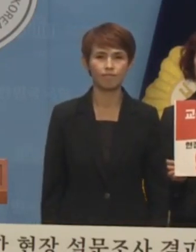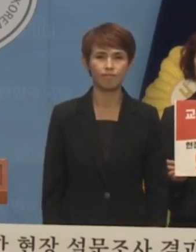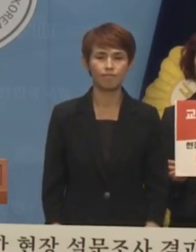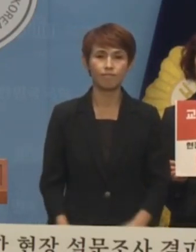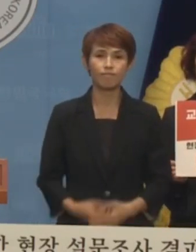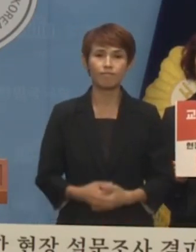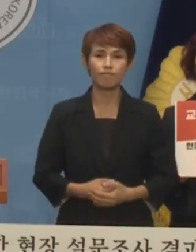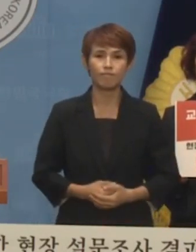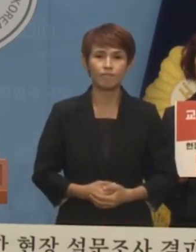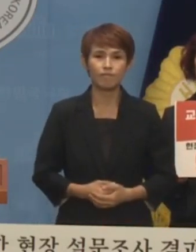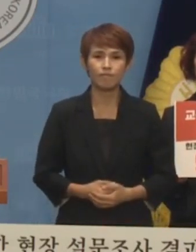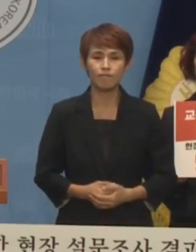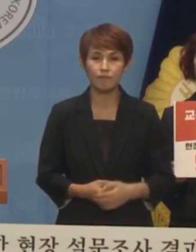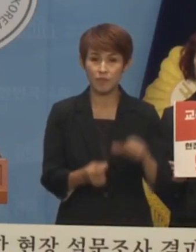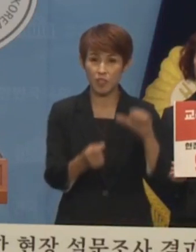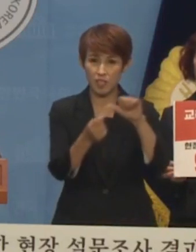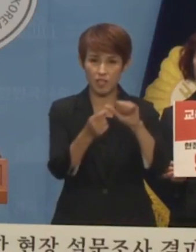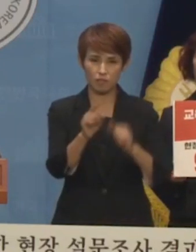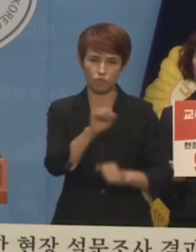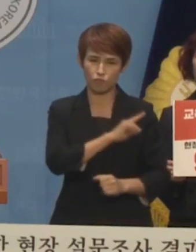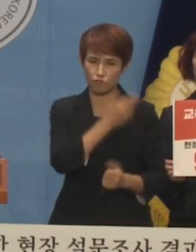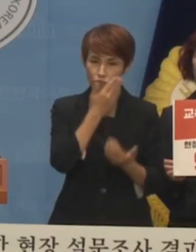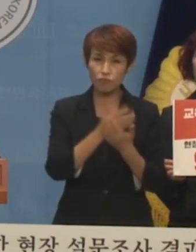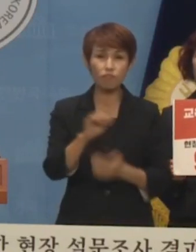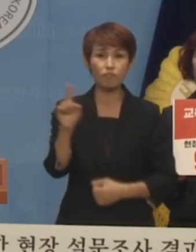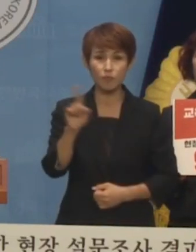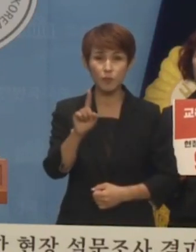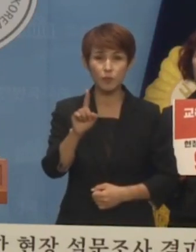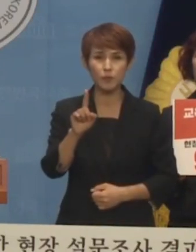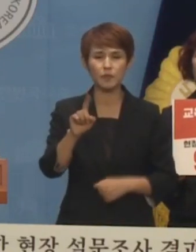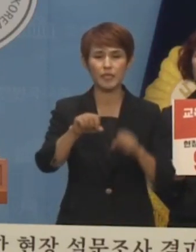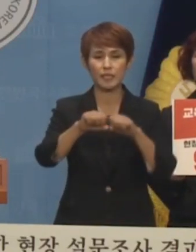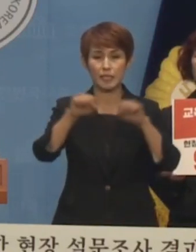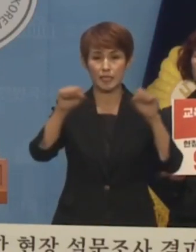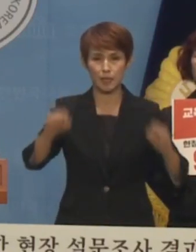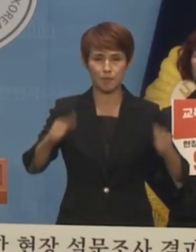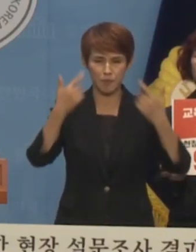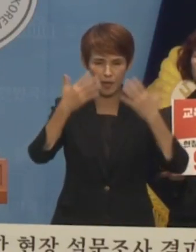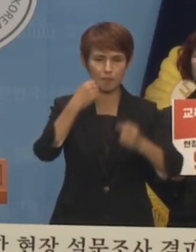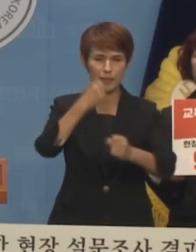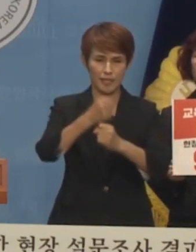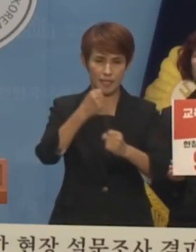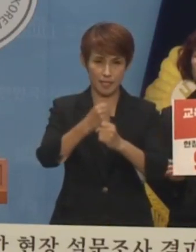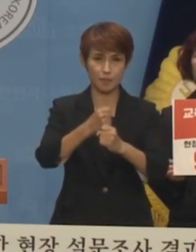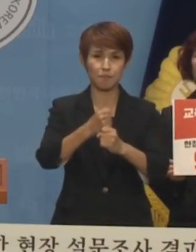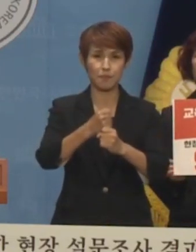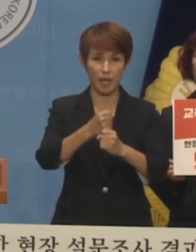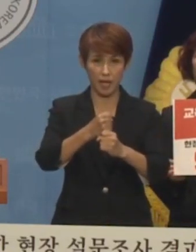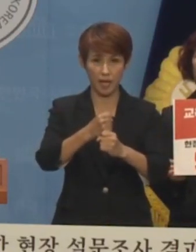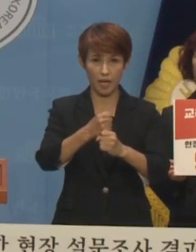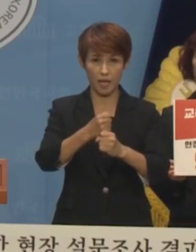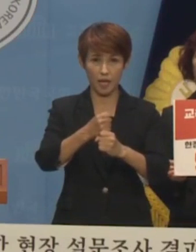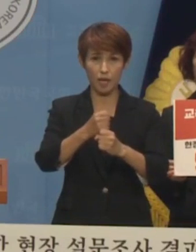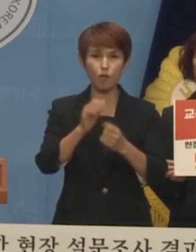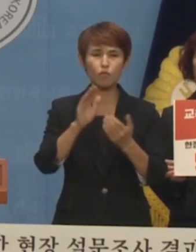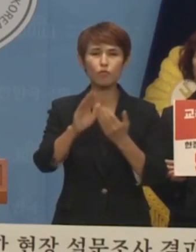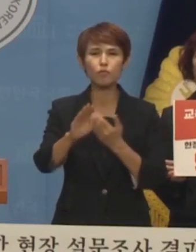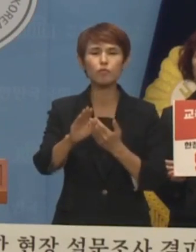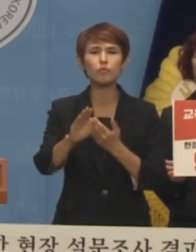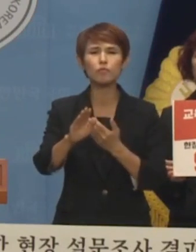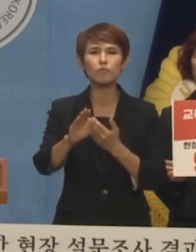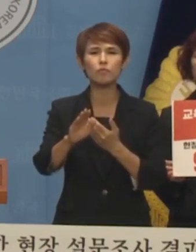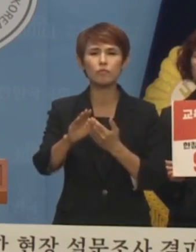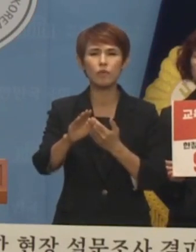다섯째, 무엇보다 더 중요한 것은 이와 같은 시스템을 확실하게 구축하면서 동시에 교육 주체